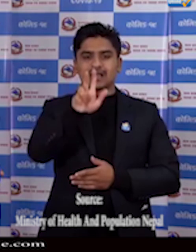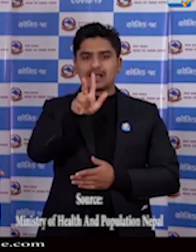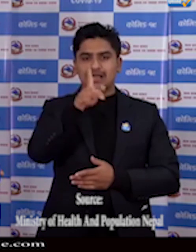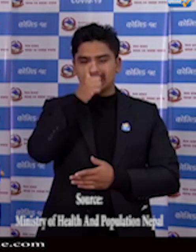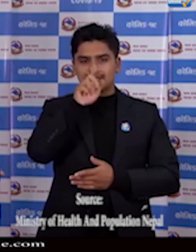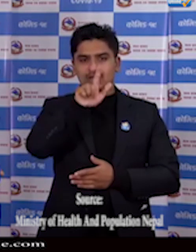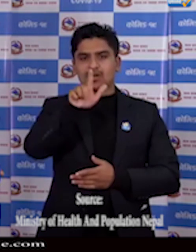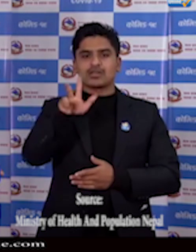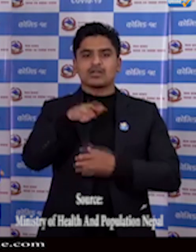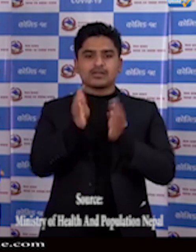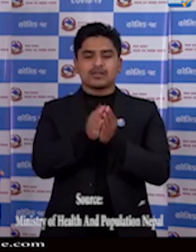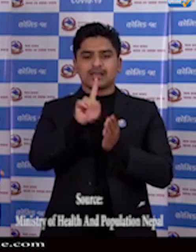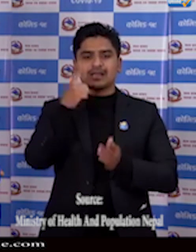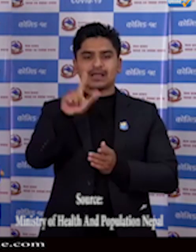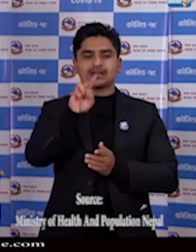29,878 गरी कुल